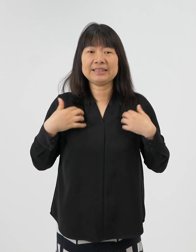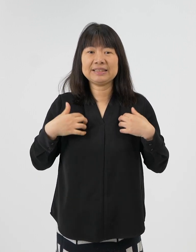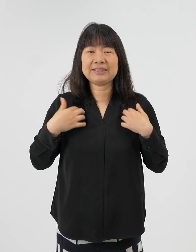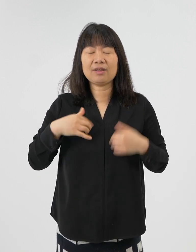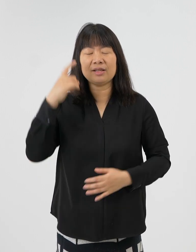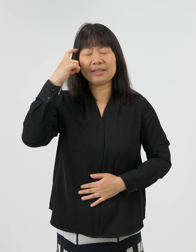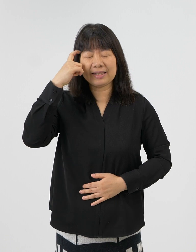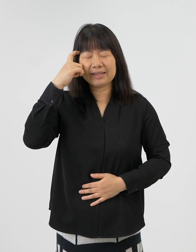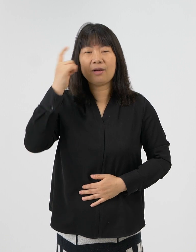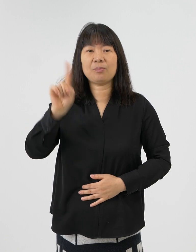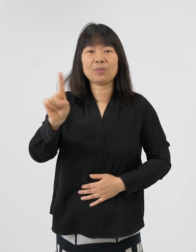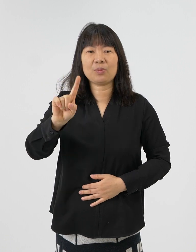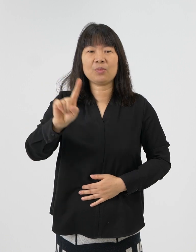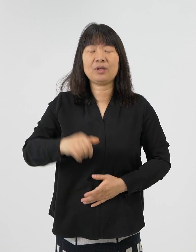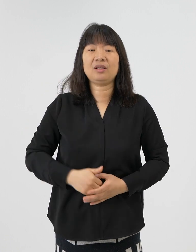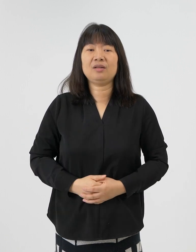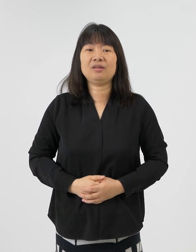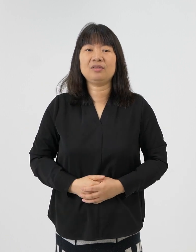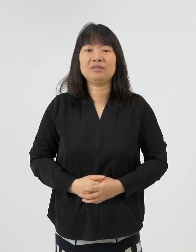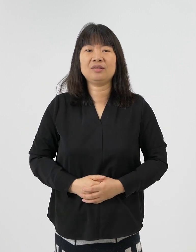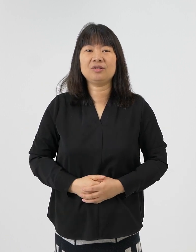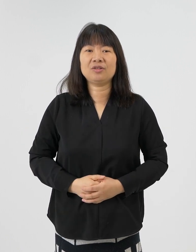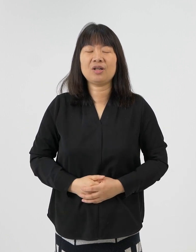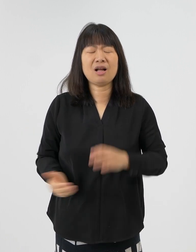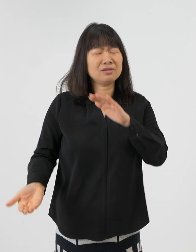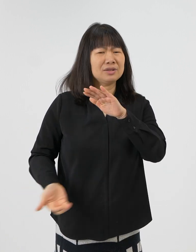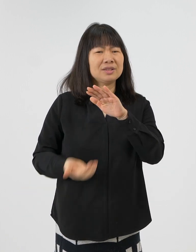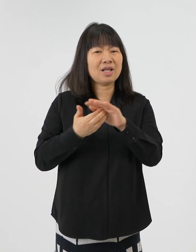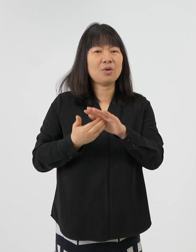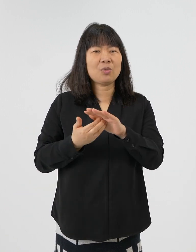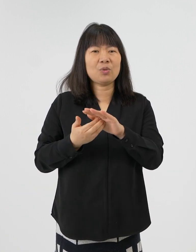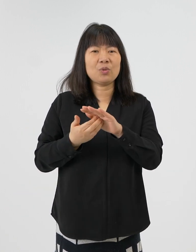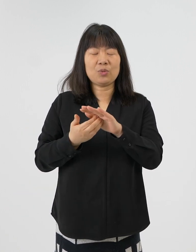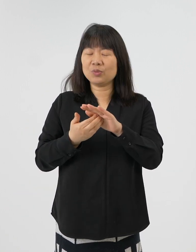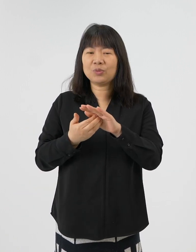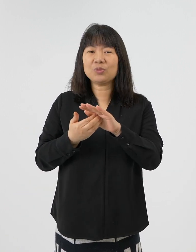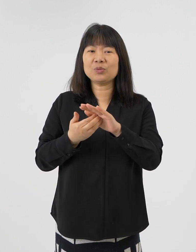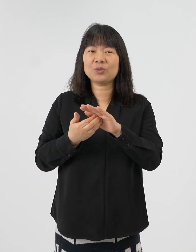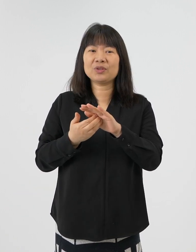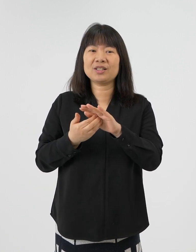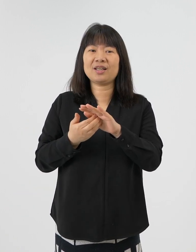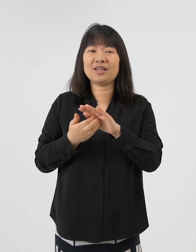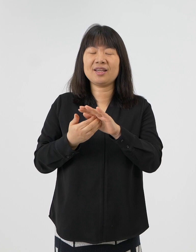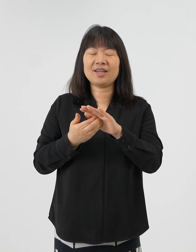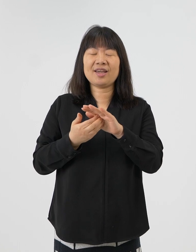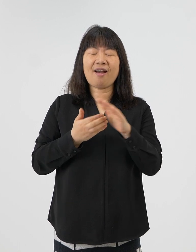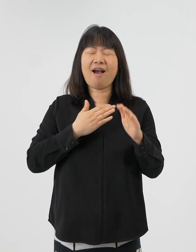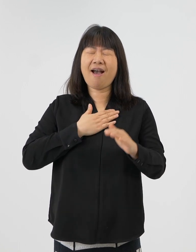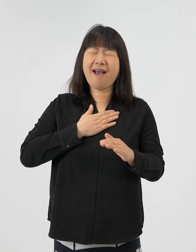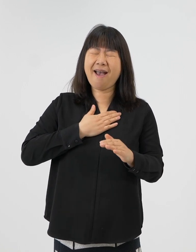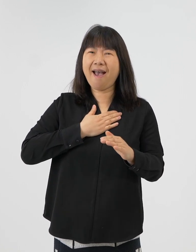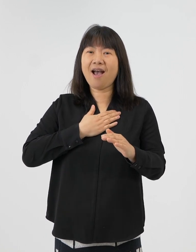개념이라는 것은 굉장히 최고의 절정의 표현이에요. 여러분,